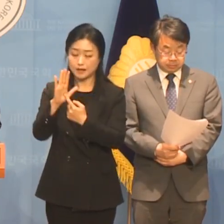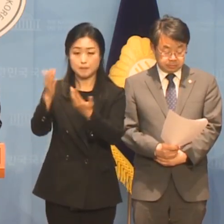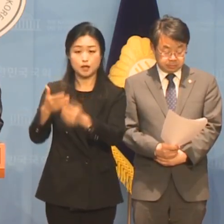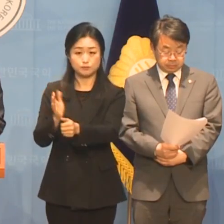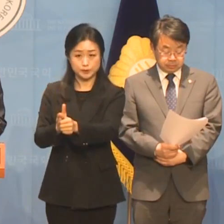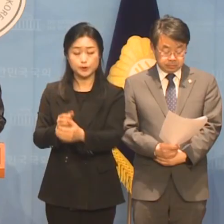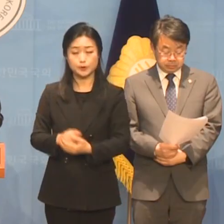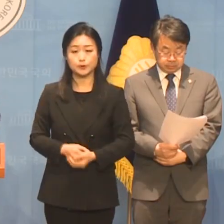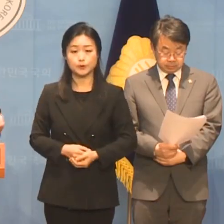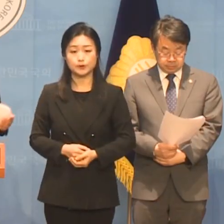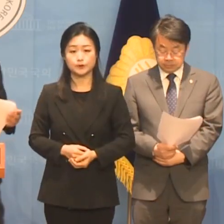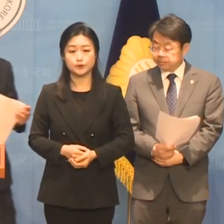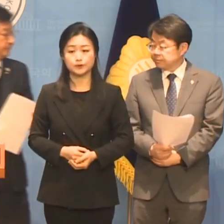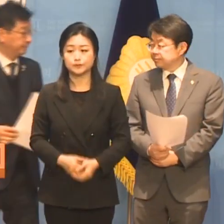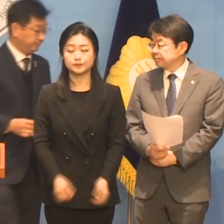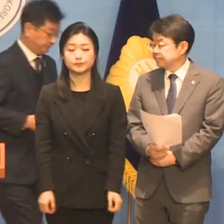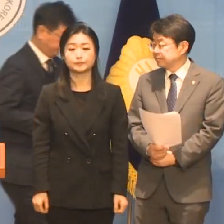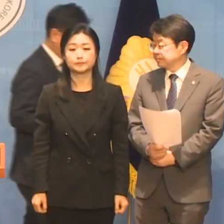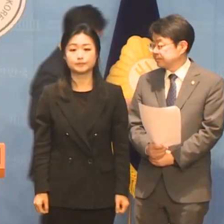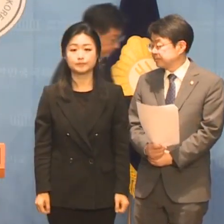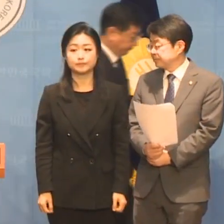않겠습니까?